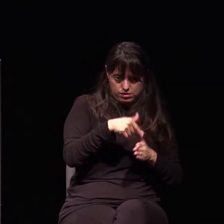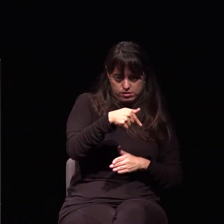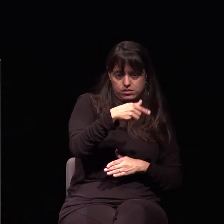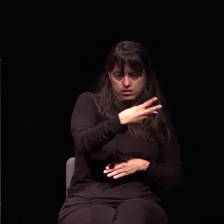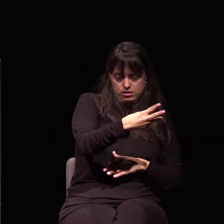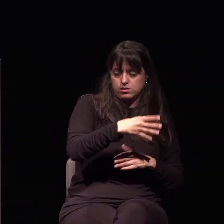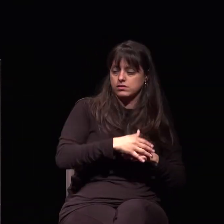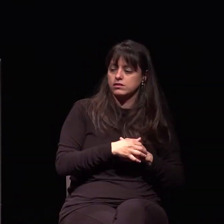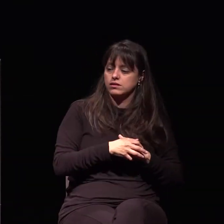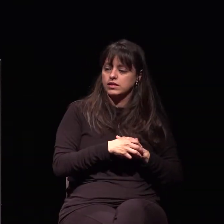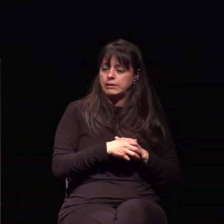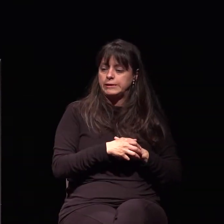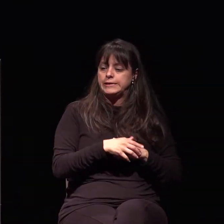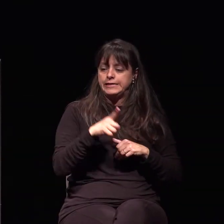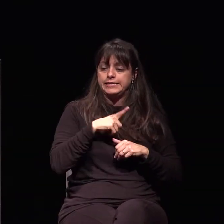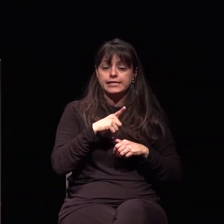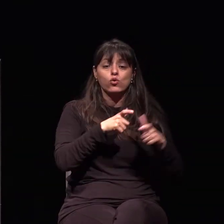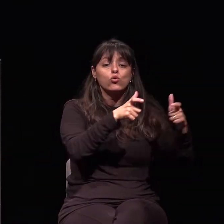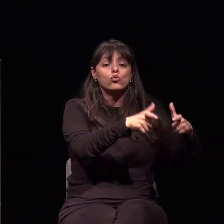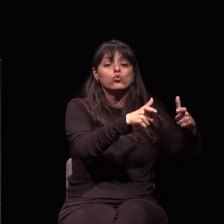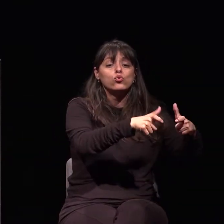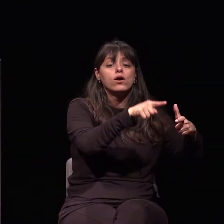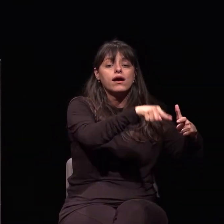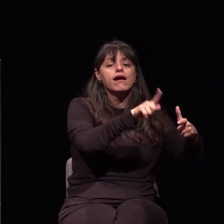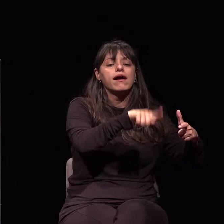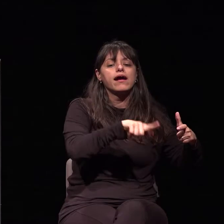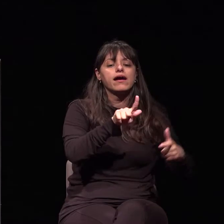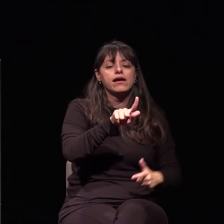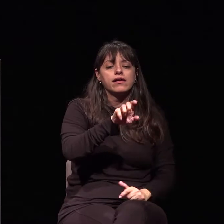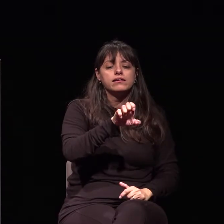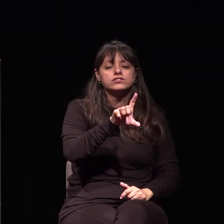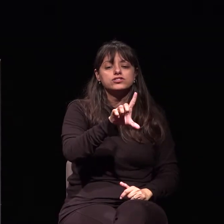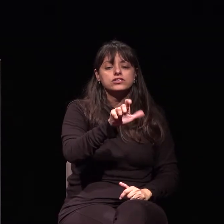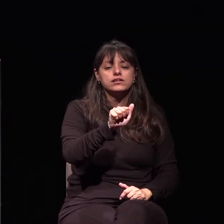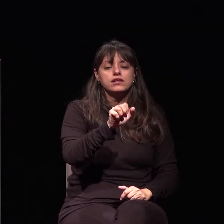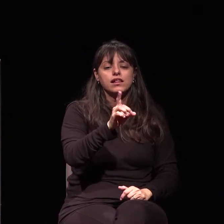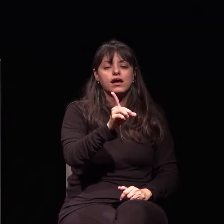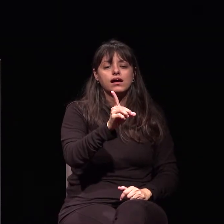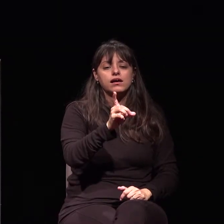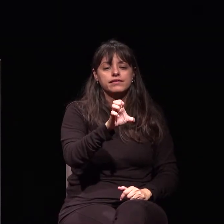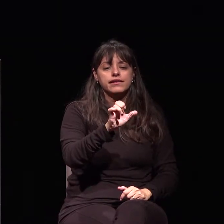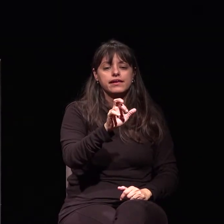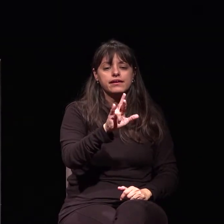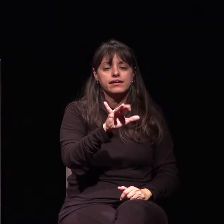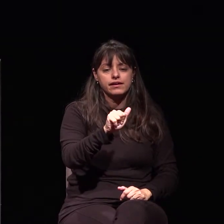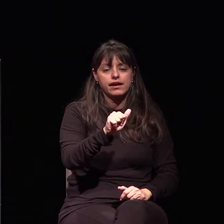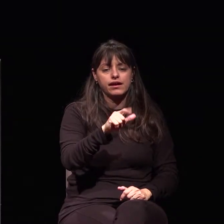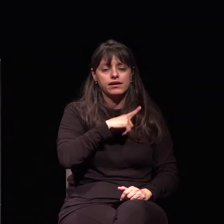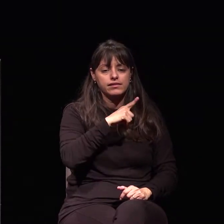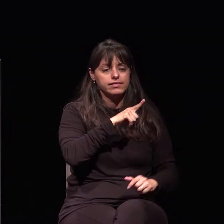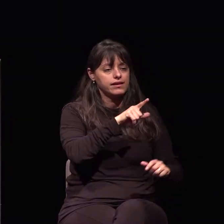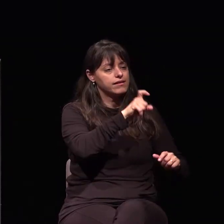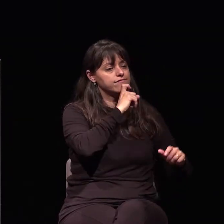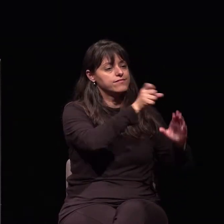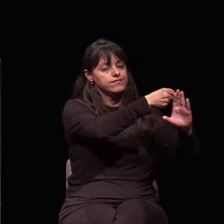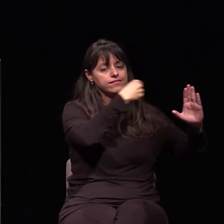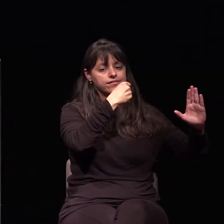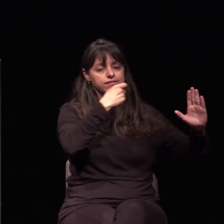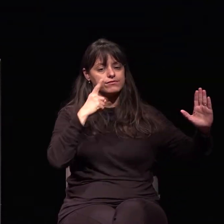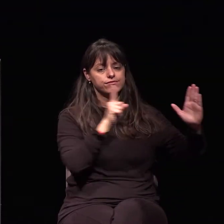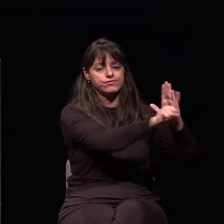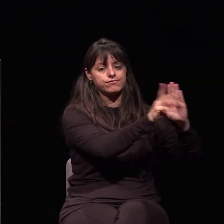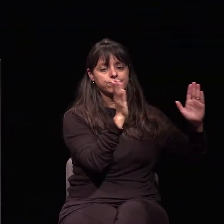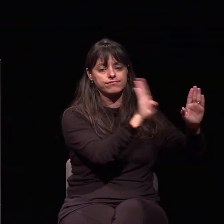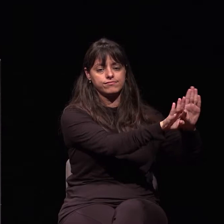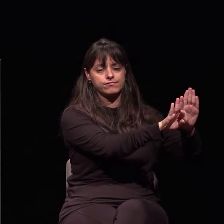Eles tinham uma cela que chamava geladeira, e eles punham lá dentro, você dentro da geladeira. Vamos dizer que estava 5 graus